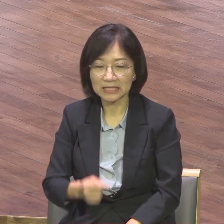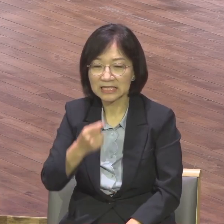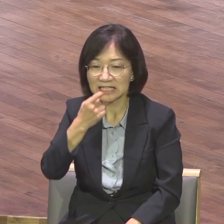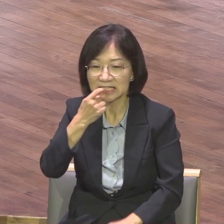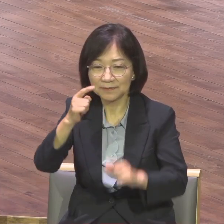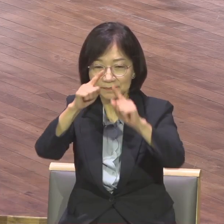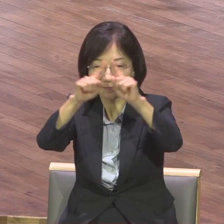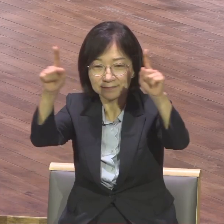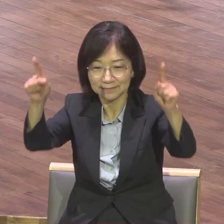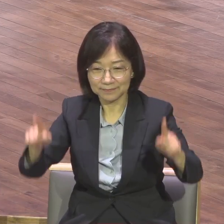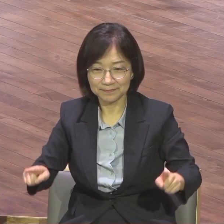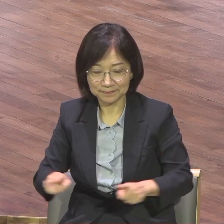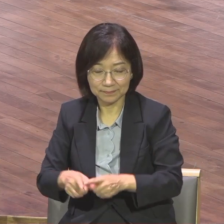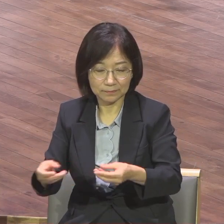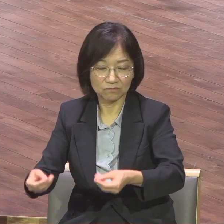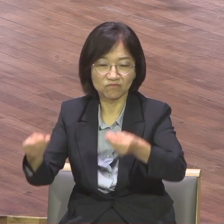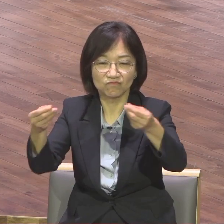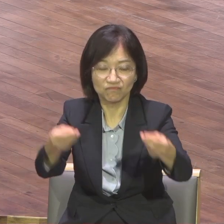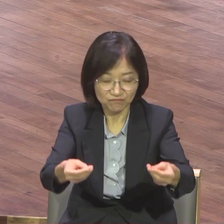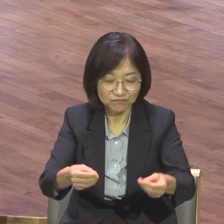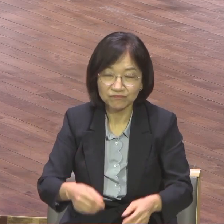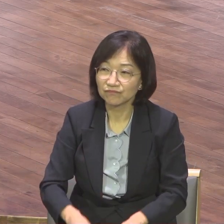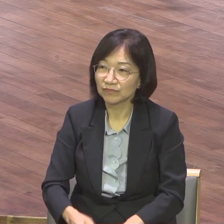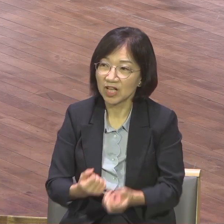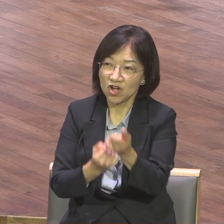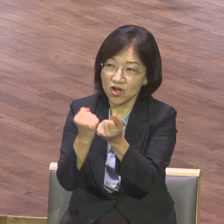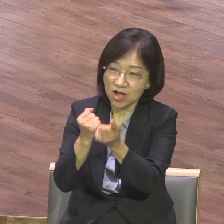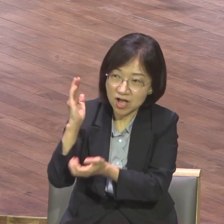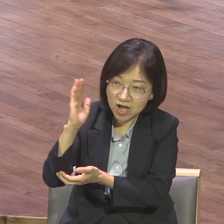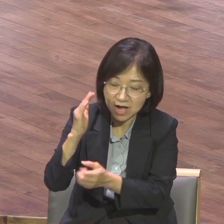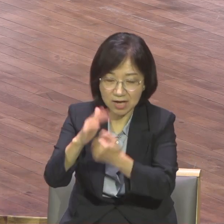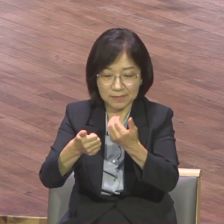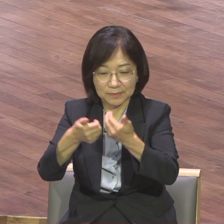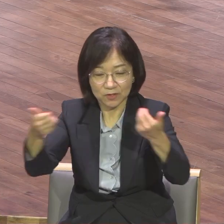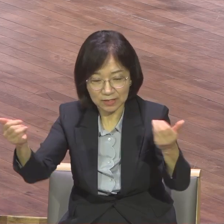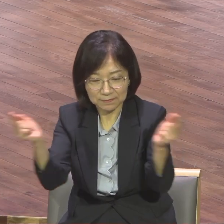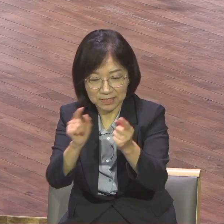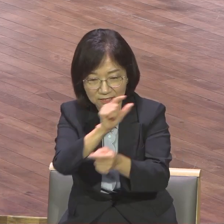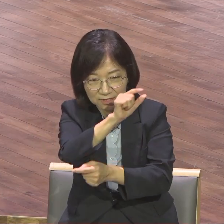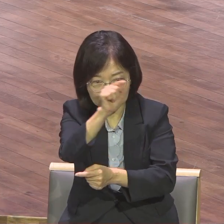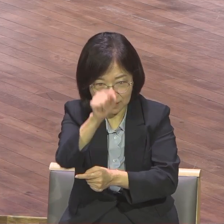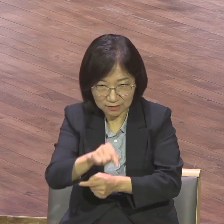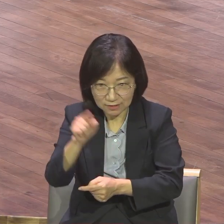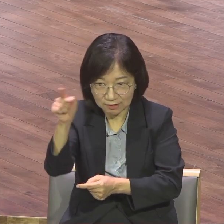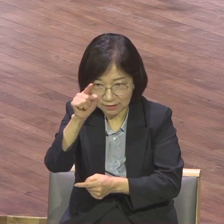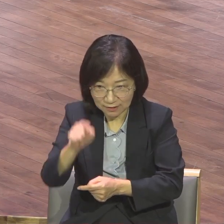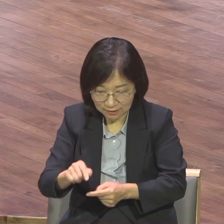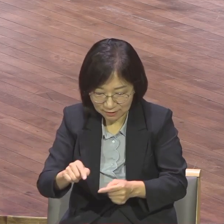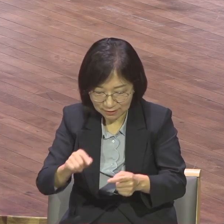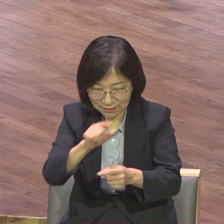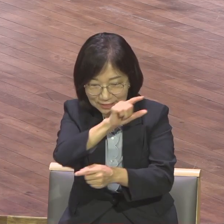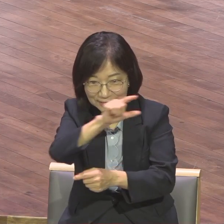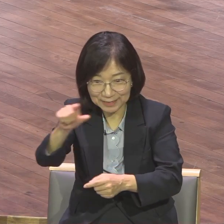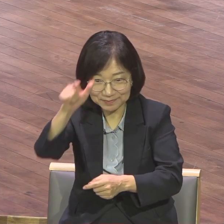등지면 십자가 쫙 나오는 이 성경절로 이 그 하나님 떠난 사람들 하나님 만나겠는 영접 메시지 쫙 나와야